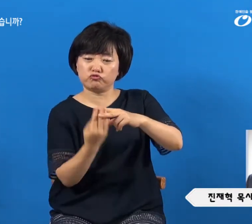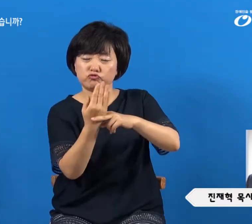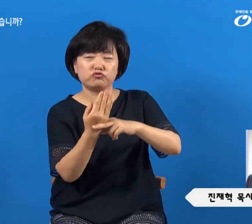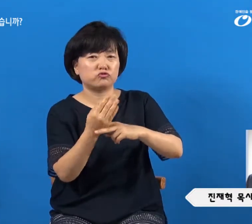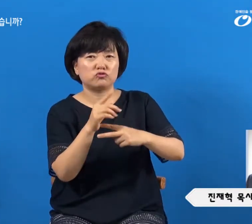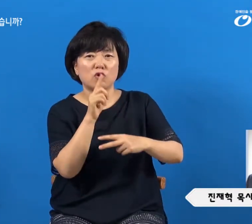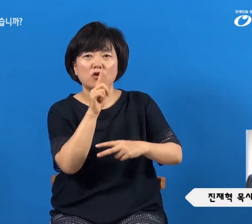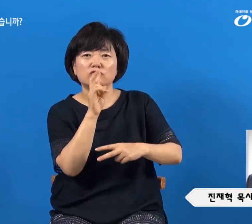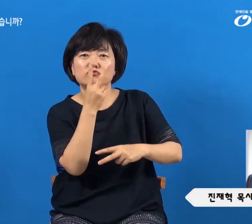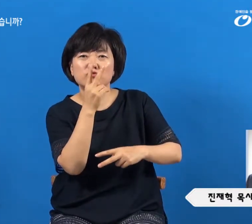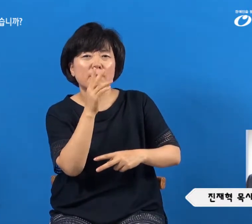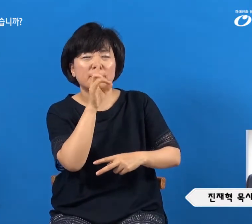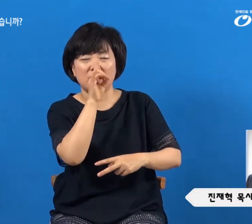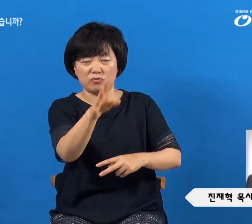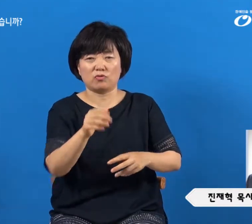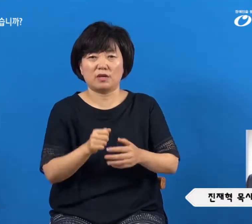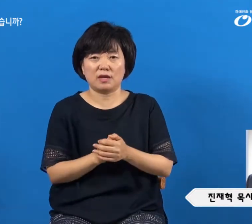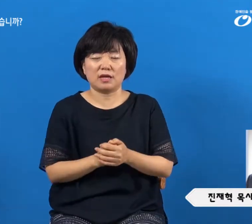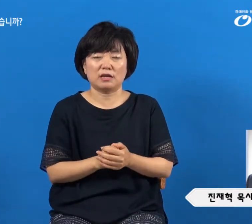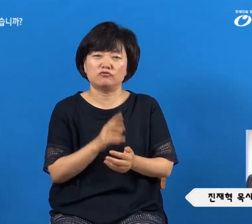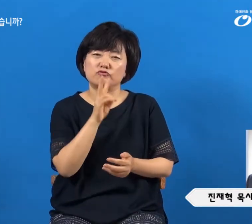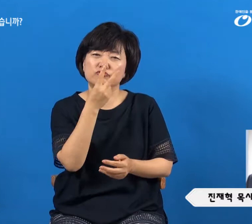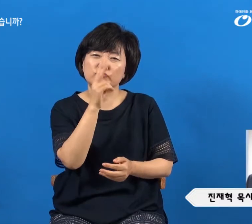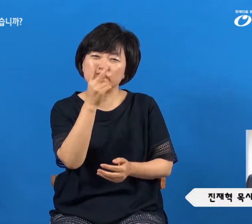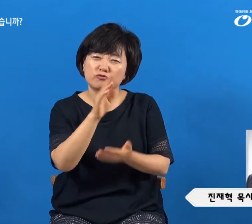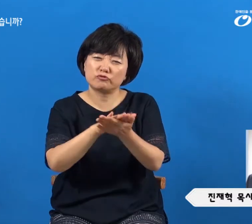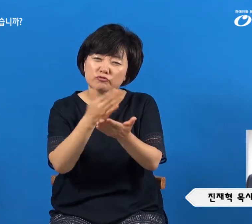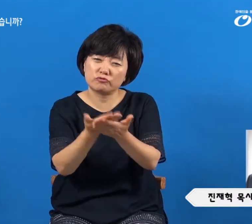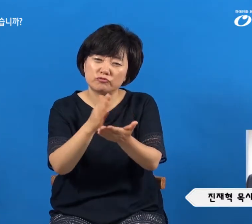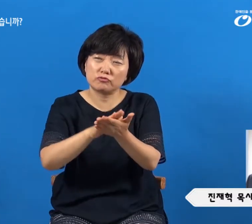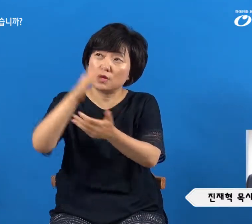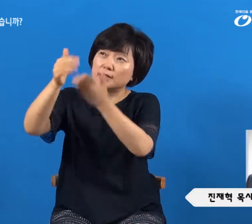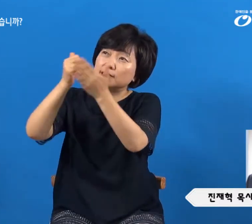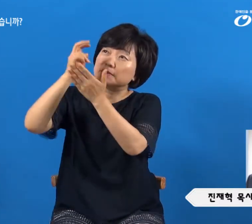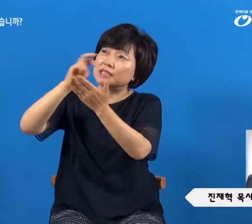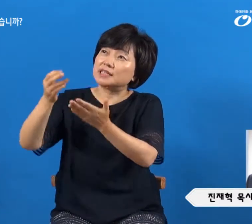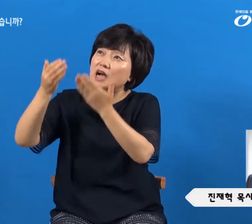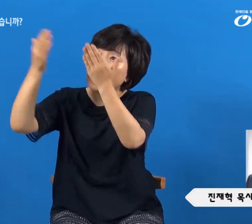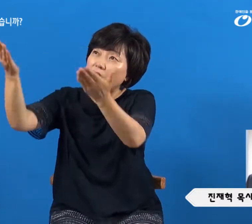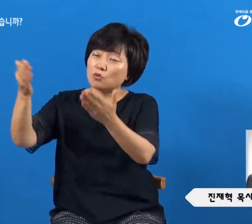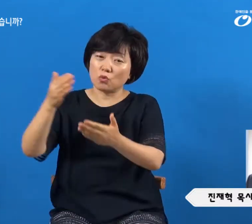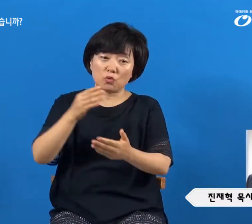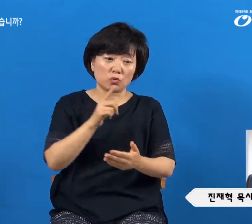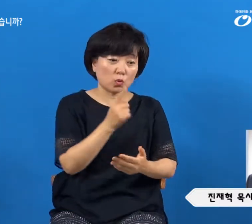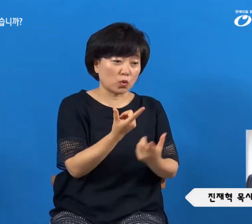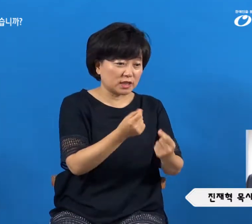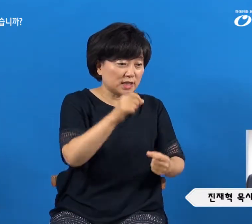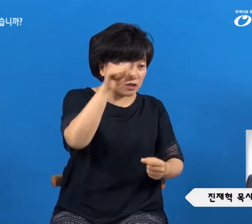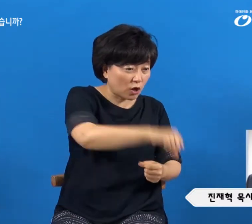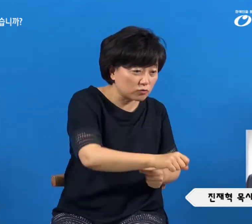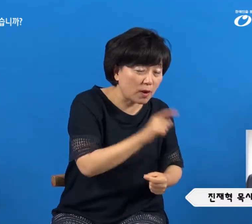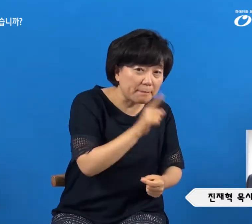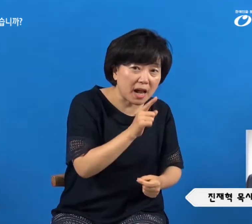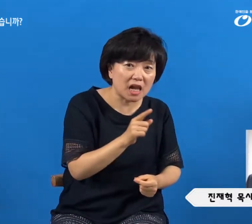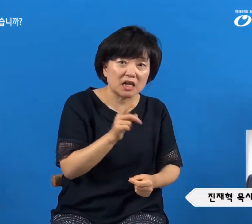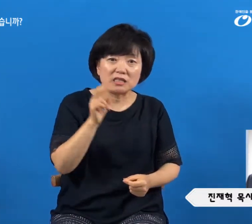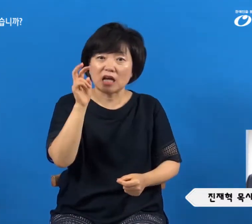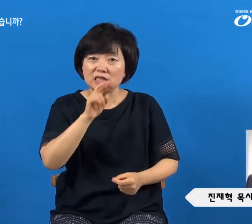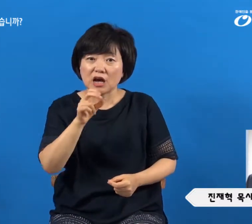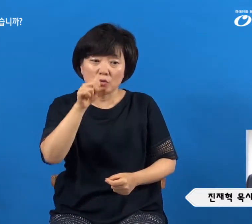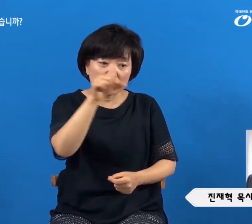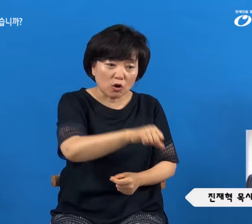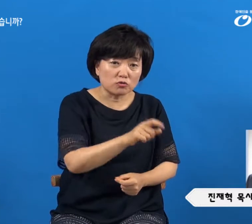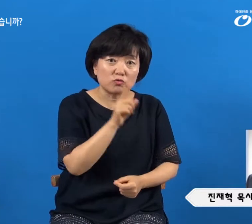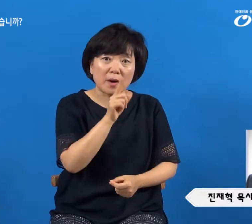한 입으로 하나님을 찬양하고 어떻게 사람을 저주하느냐. 찬양과 저주가